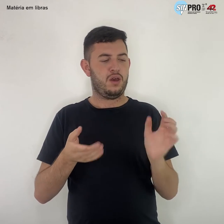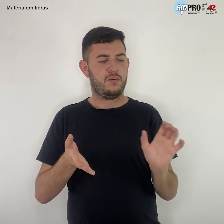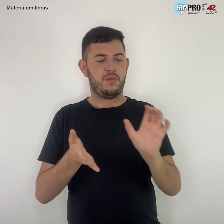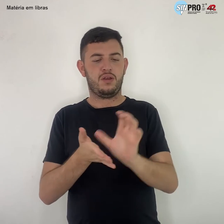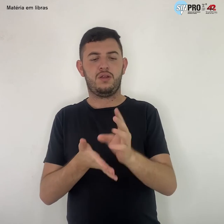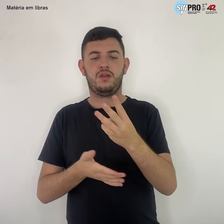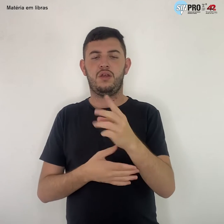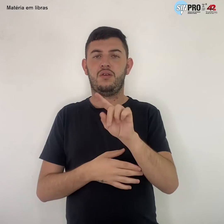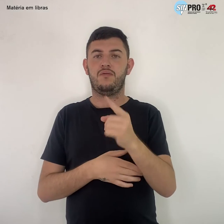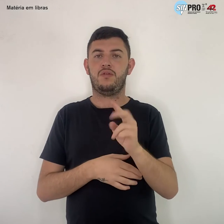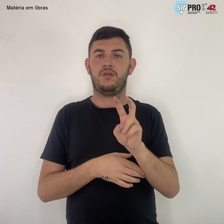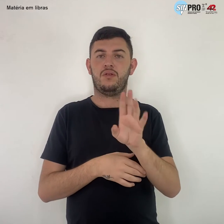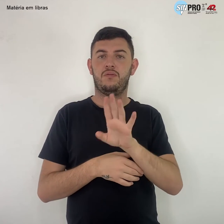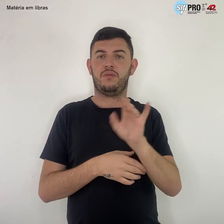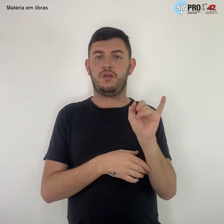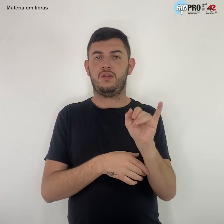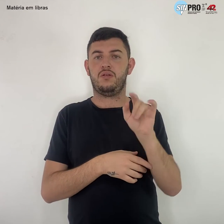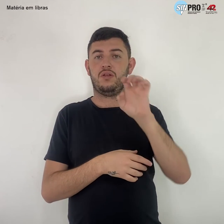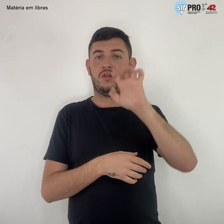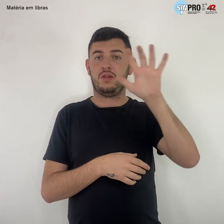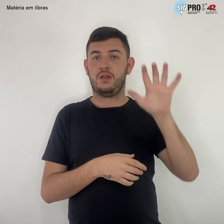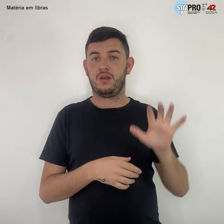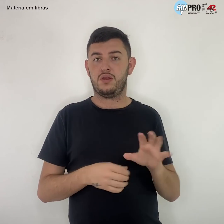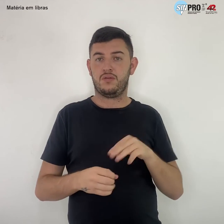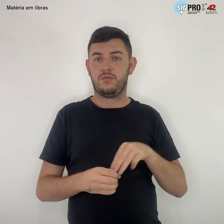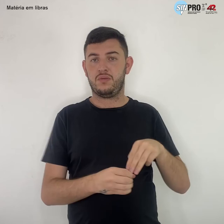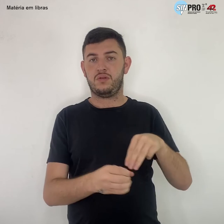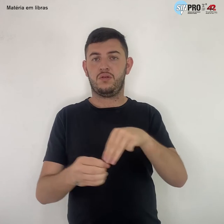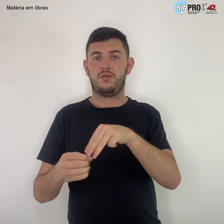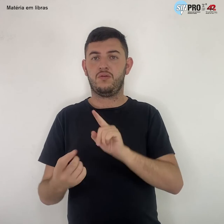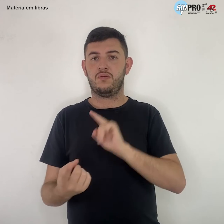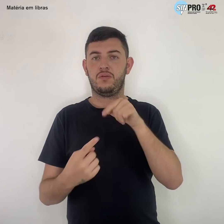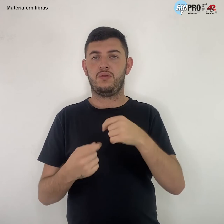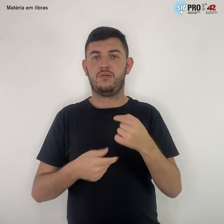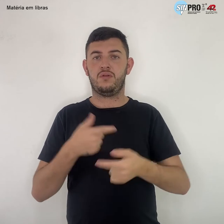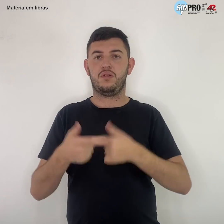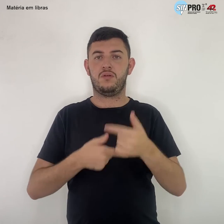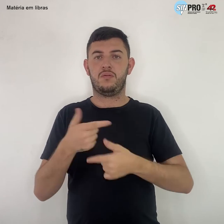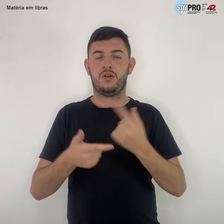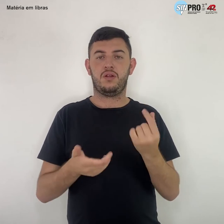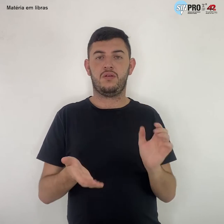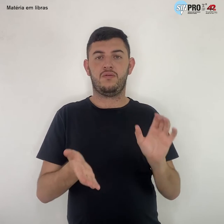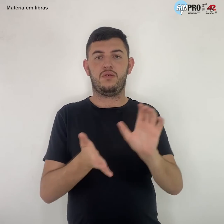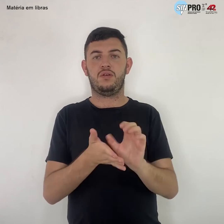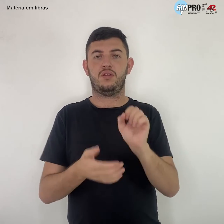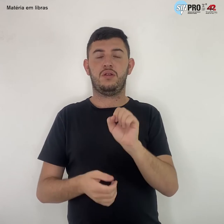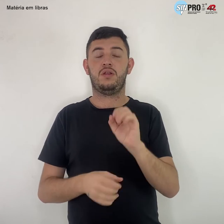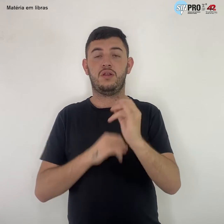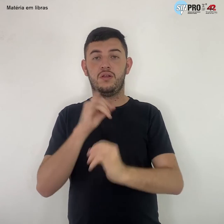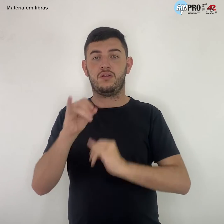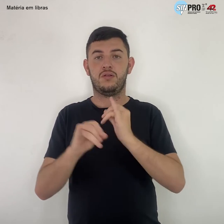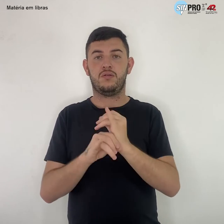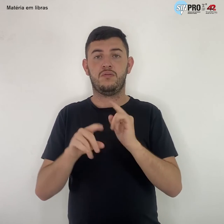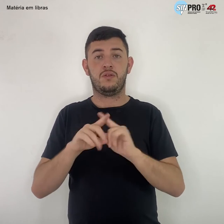e municípios investirem na conectividade. O desrespeito ainda é